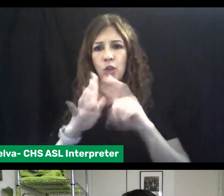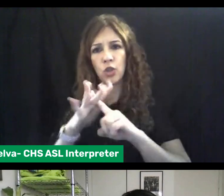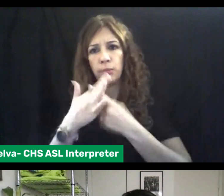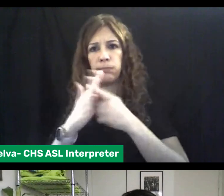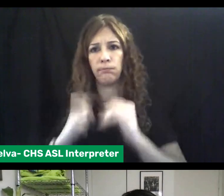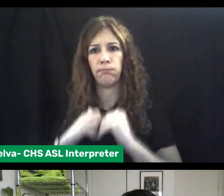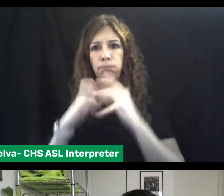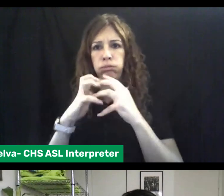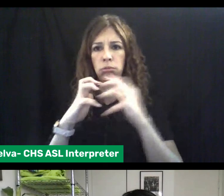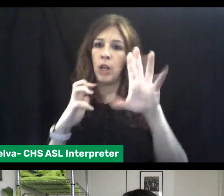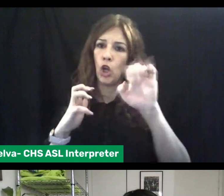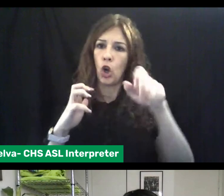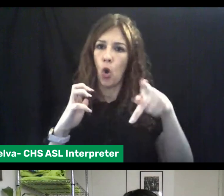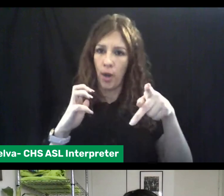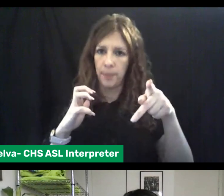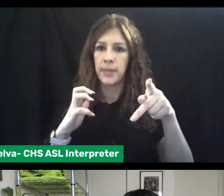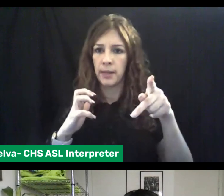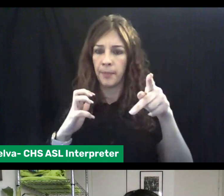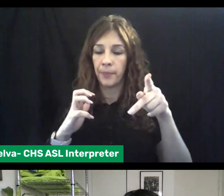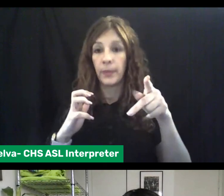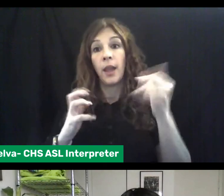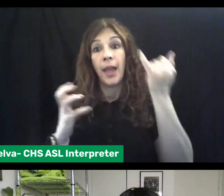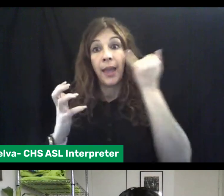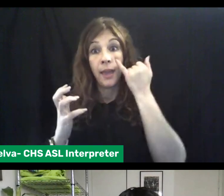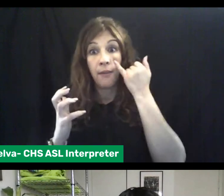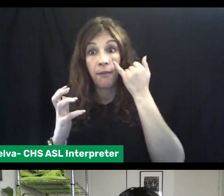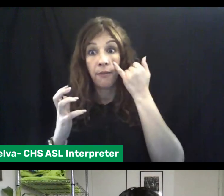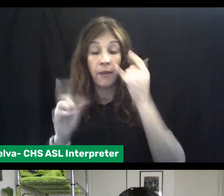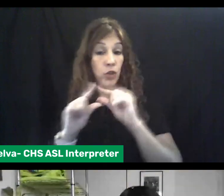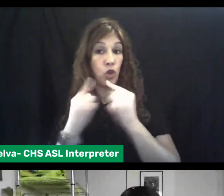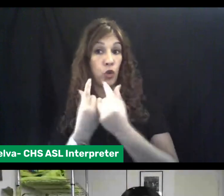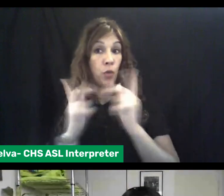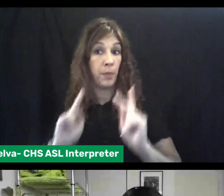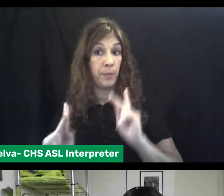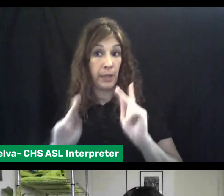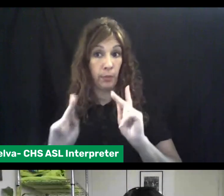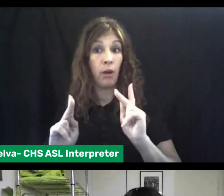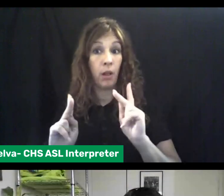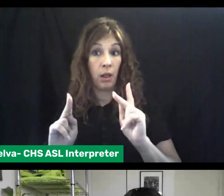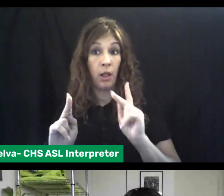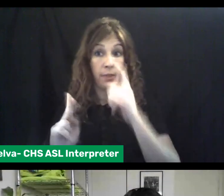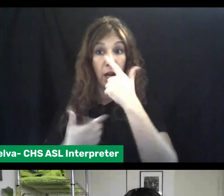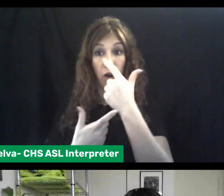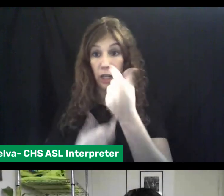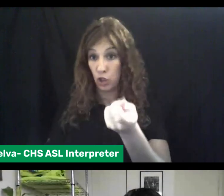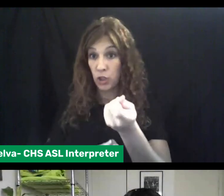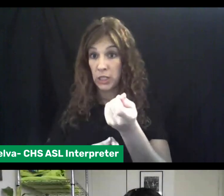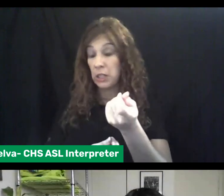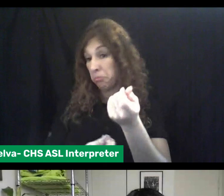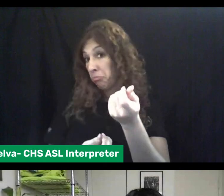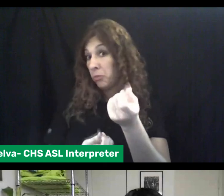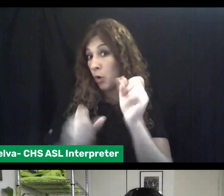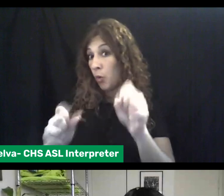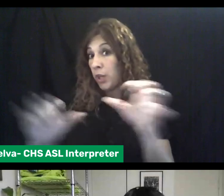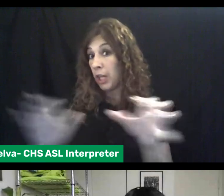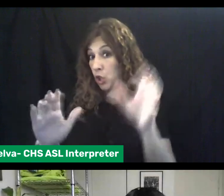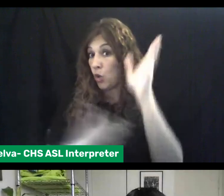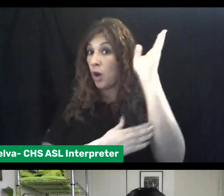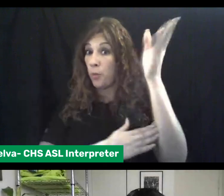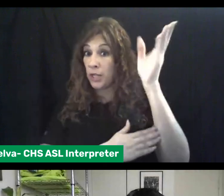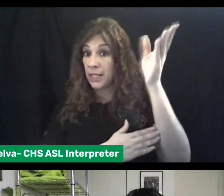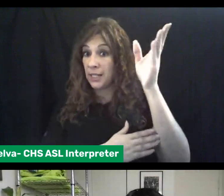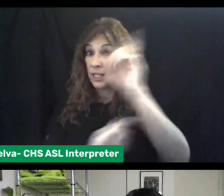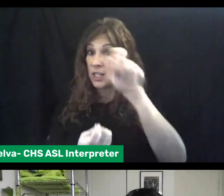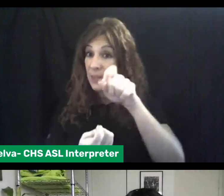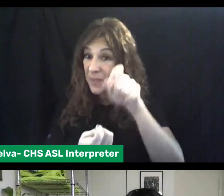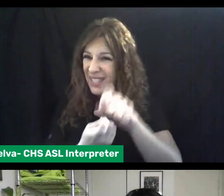cooperativa. Si hay un grupo de personas interesado, podemos hacer una presentación particular